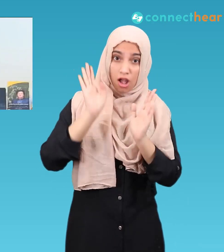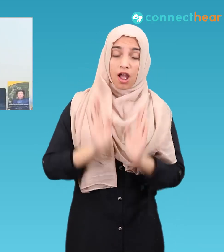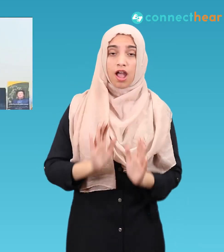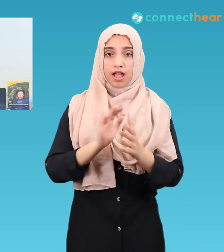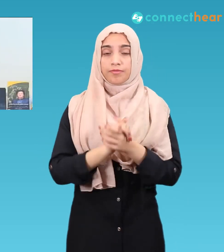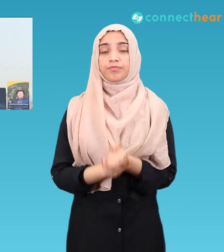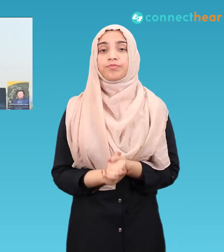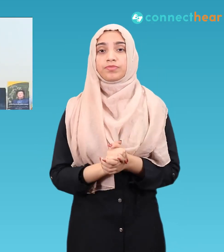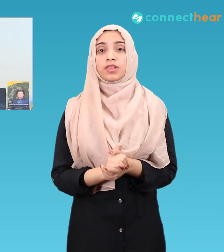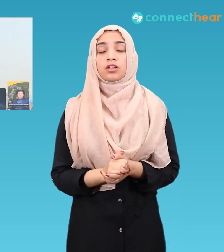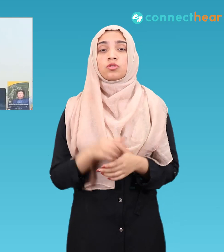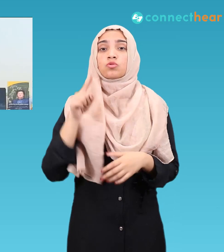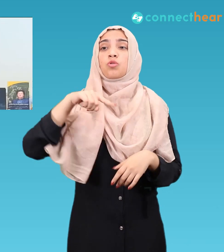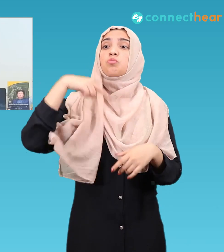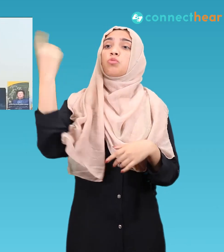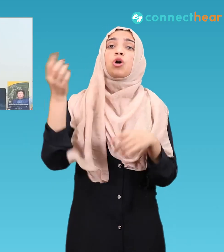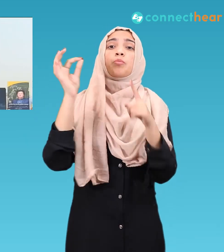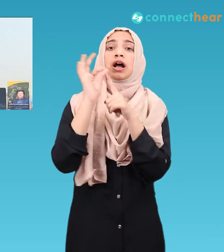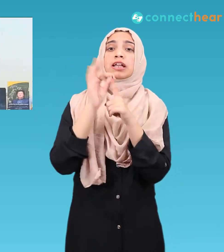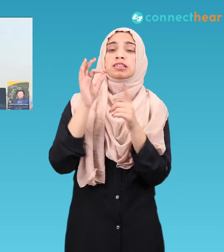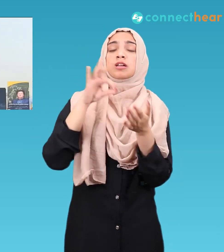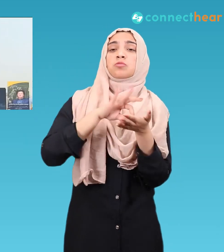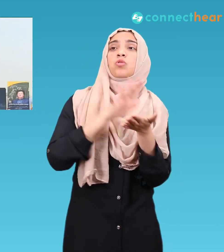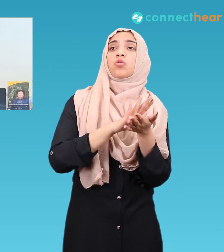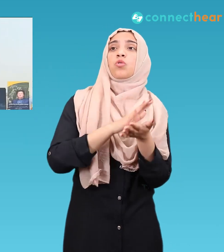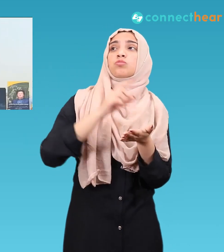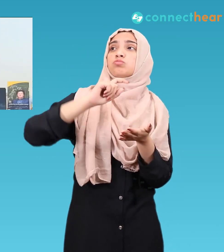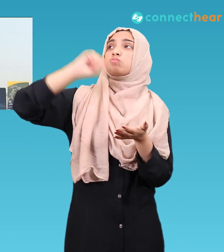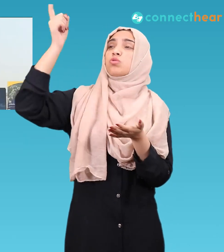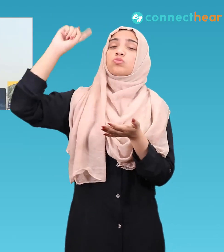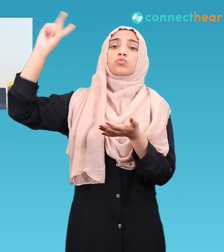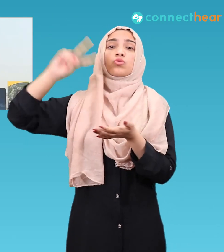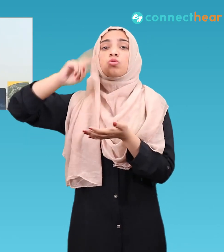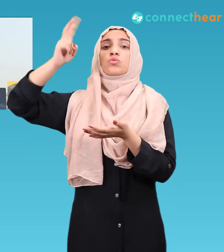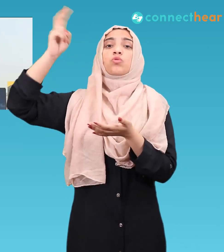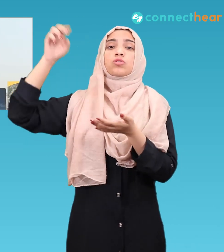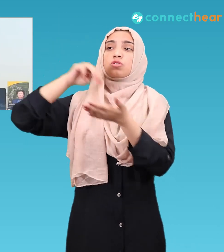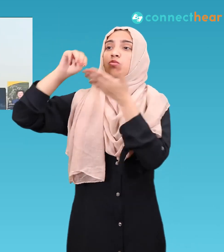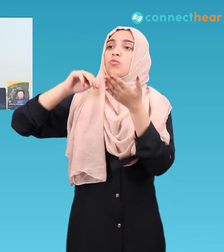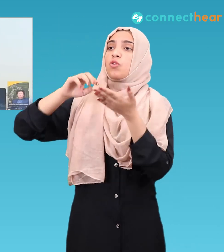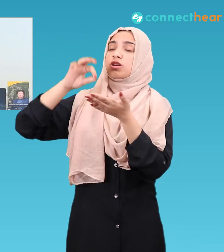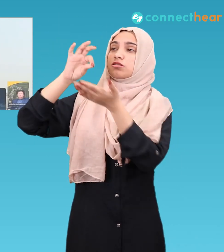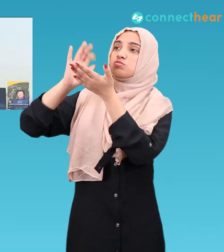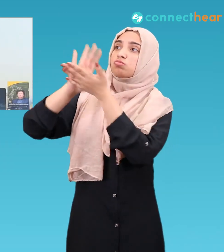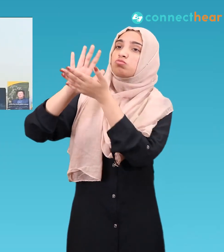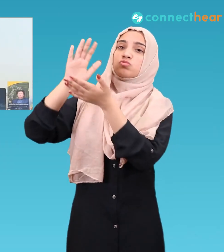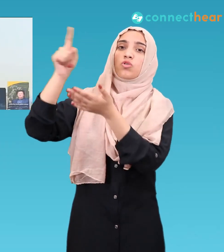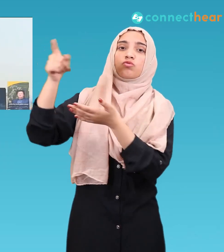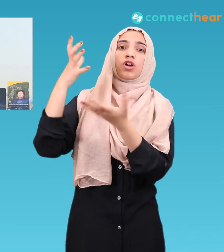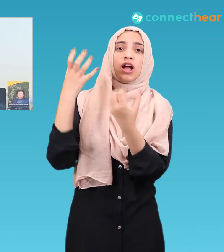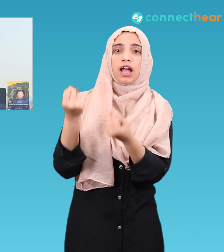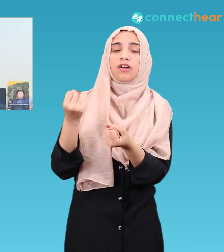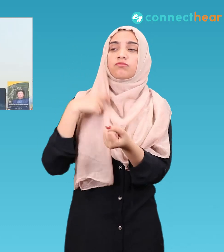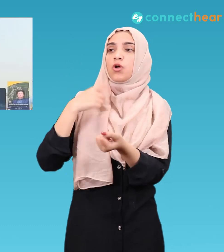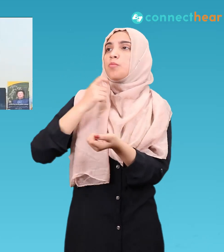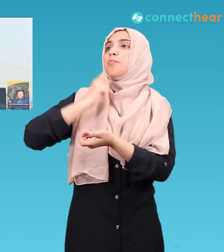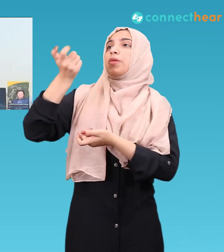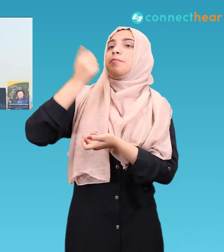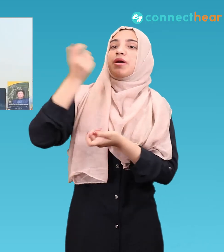پہ۔ تو یہ کنسٹرکشن انڈسٹری انشاءاللہ ایک ایسا سیکٹر ہے جو اکیلا ہی پاکستان